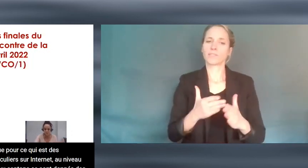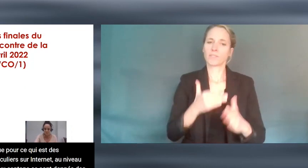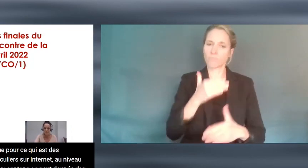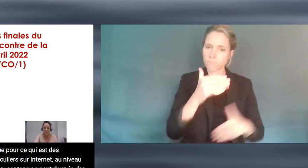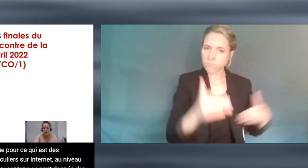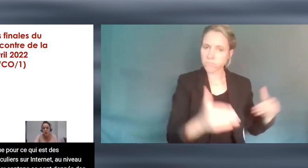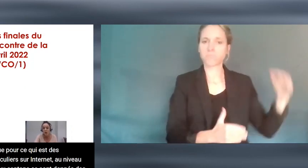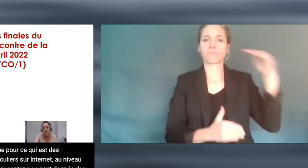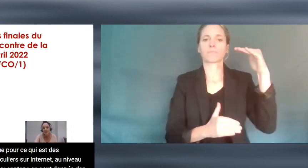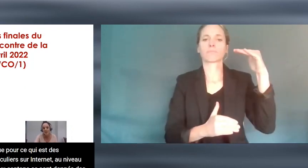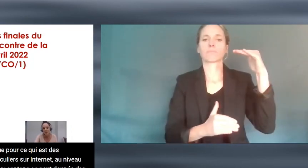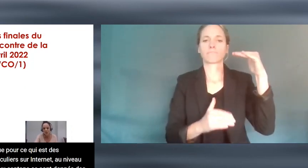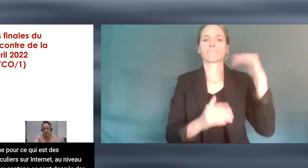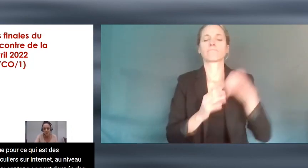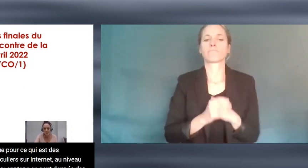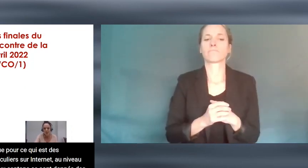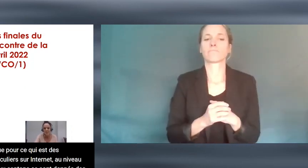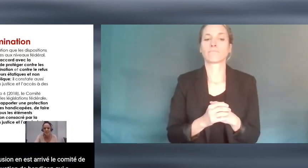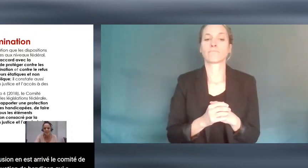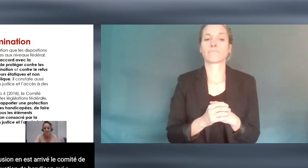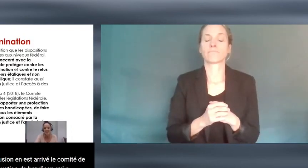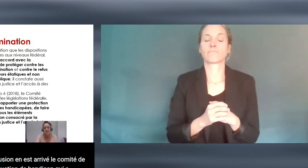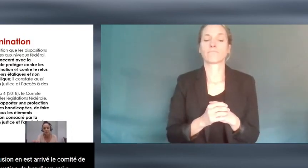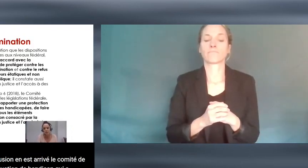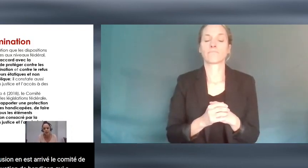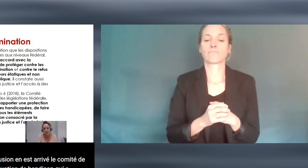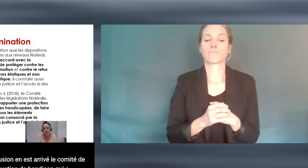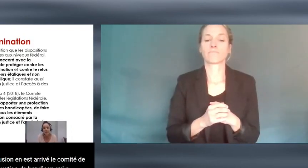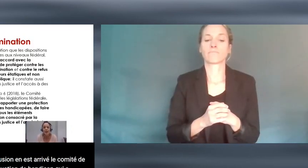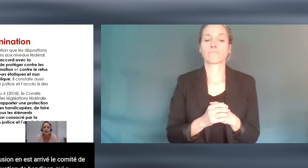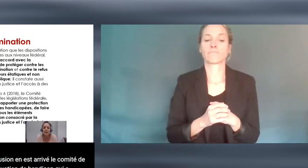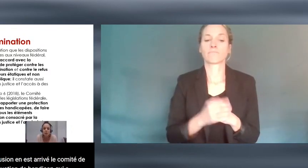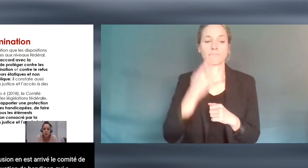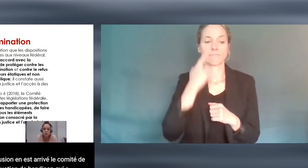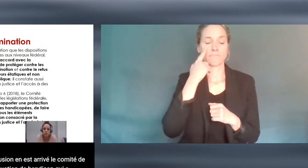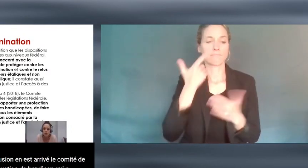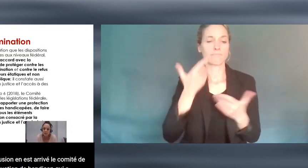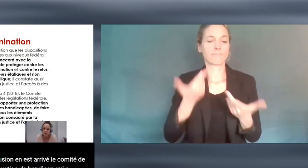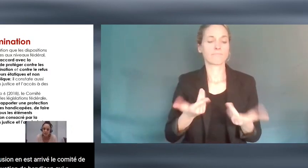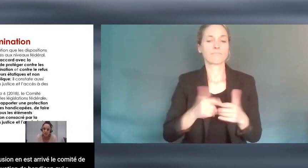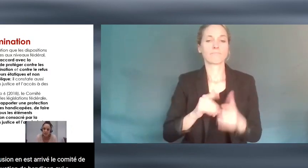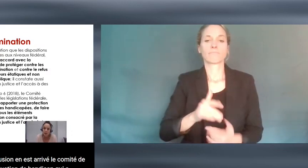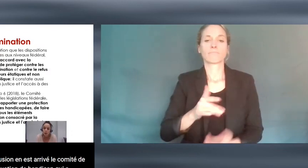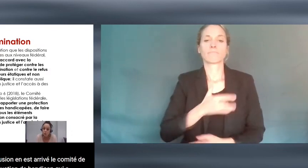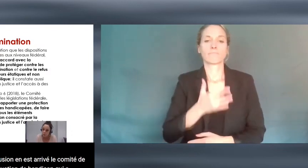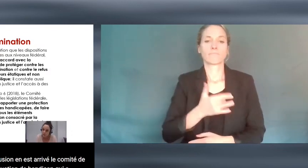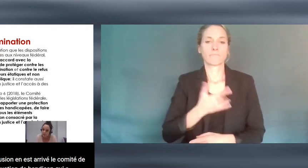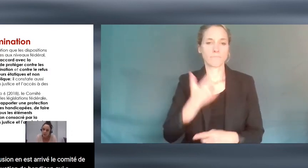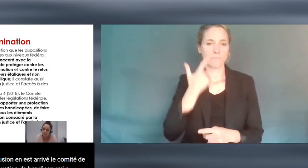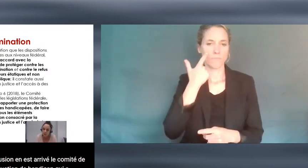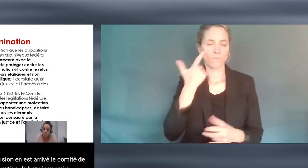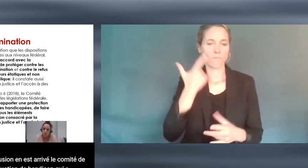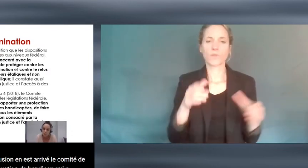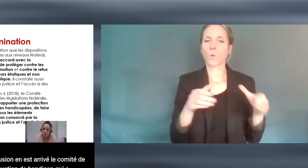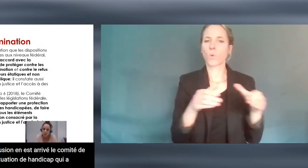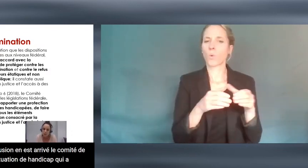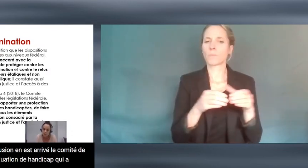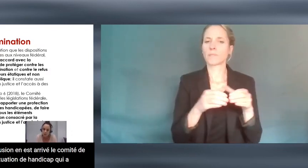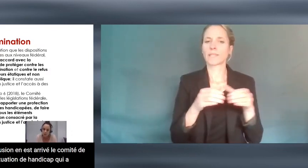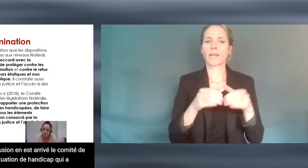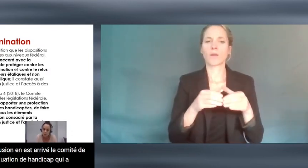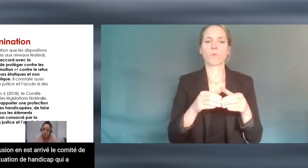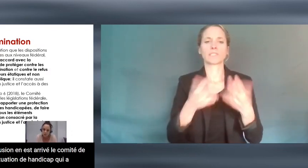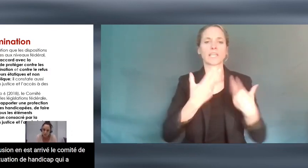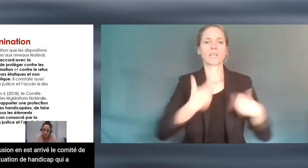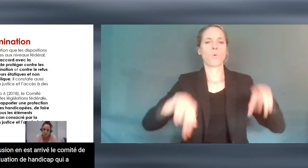plus. Alors, sur cette base, il est intéressant de regarder à quelle conclusion en est arrivé le comité de l'ONU